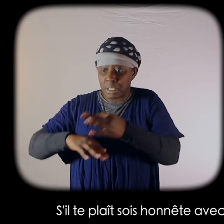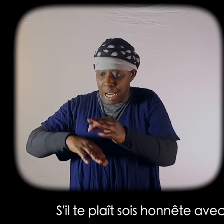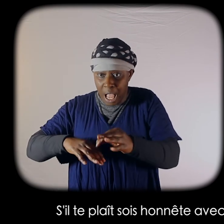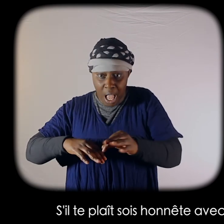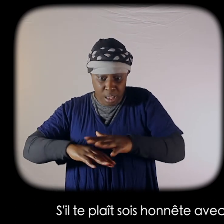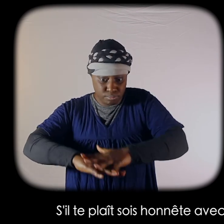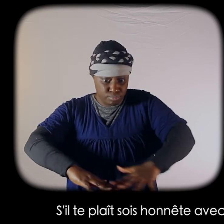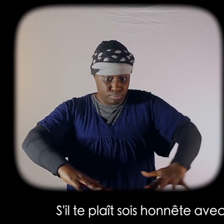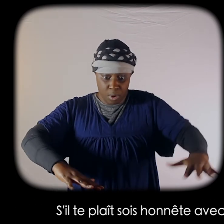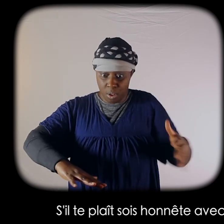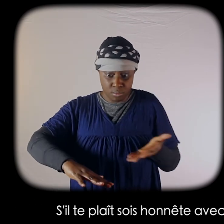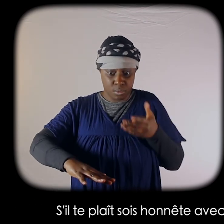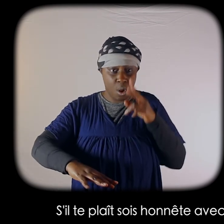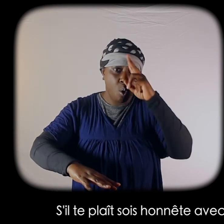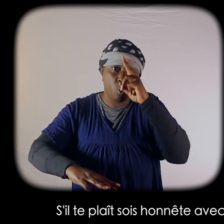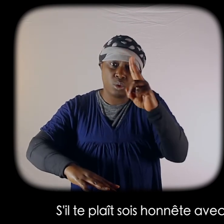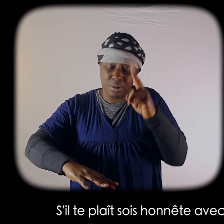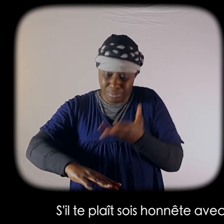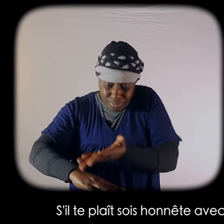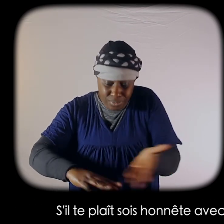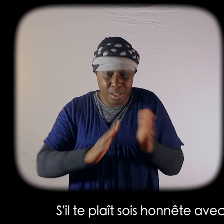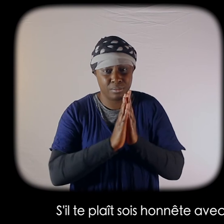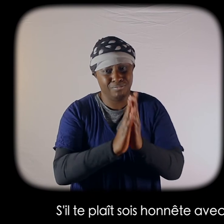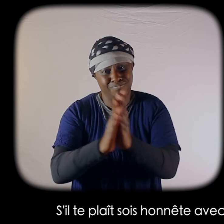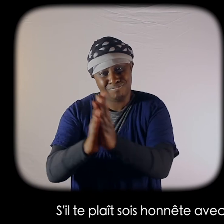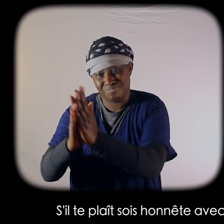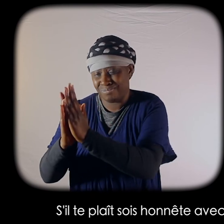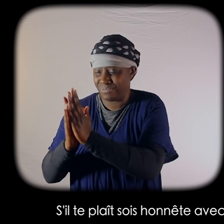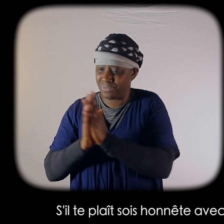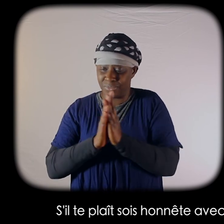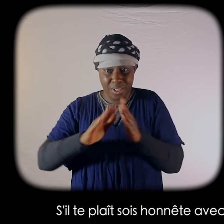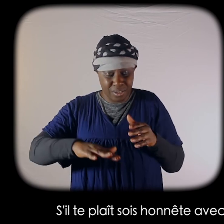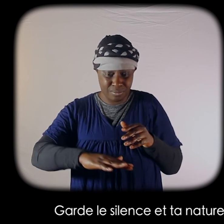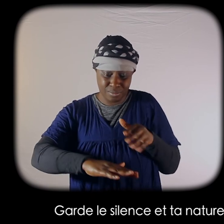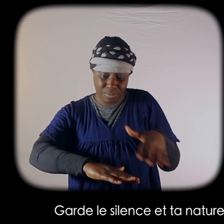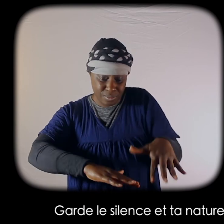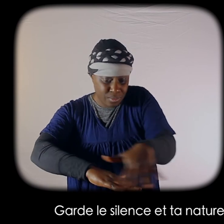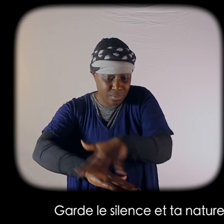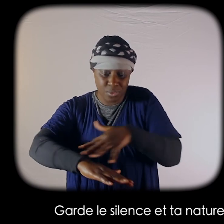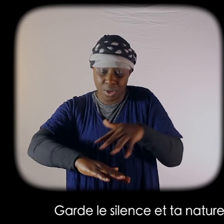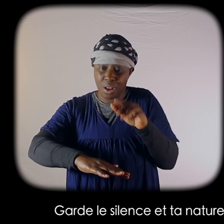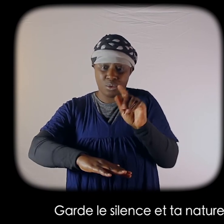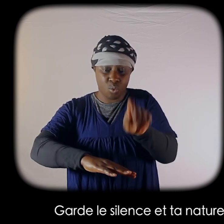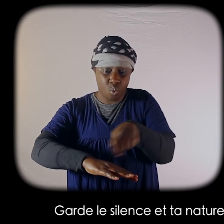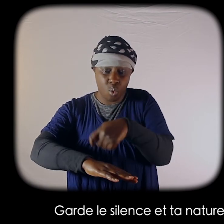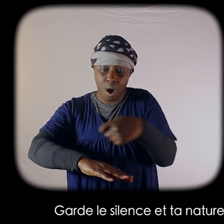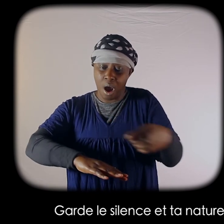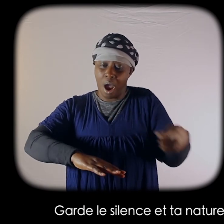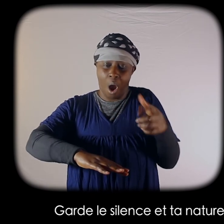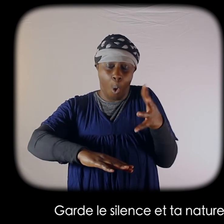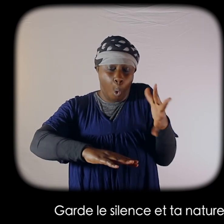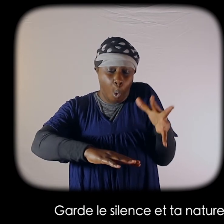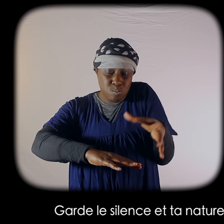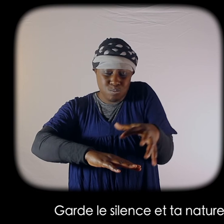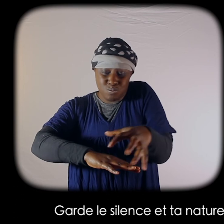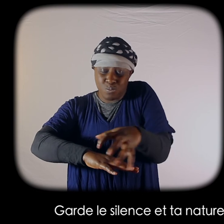请对诚实的大地保持缄默，和你那幽暗的